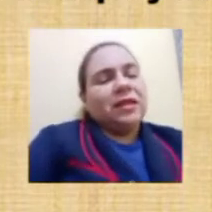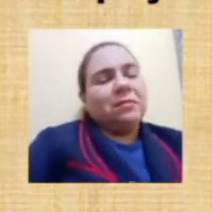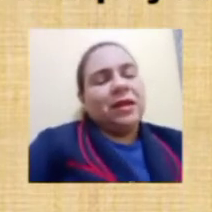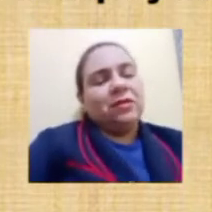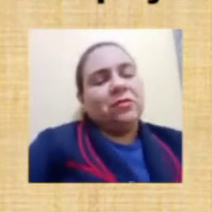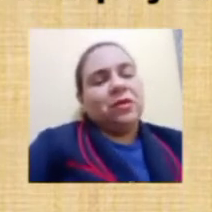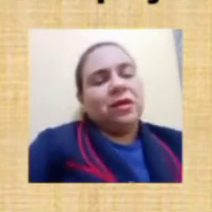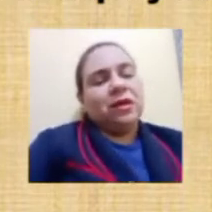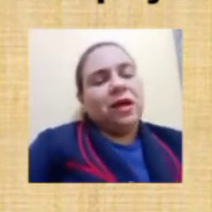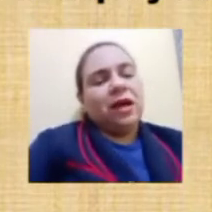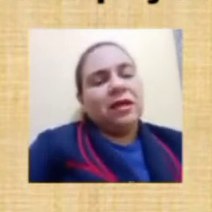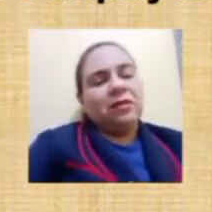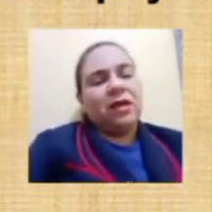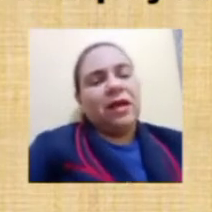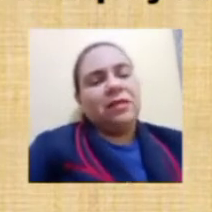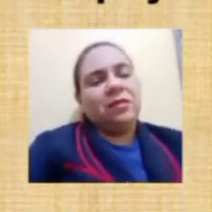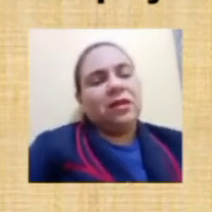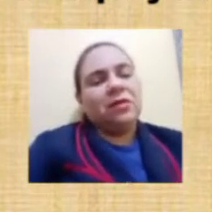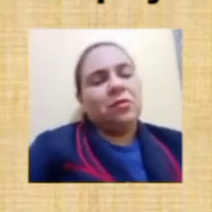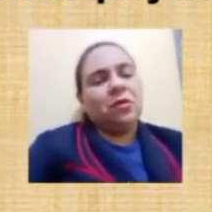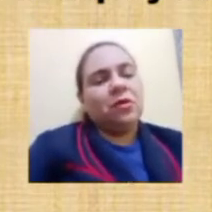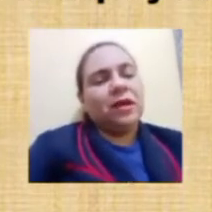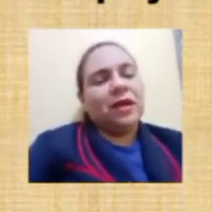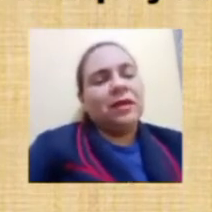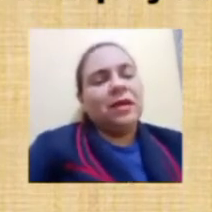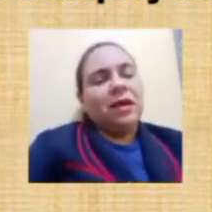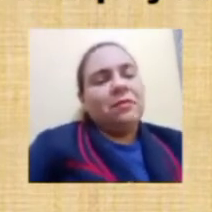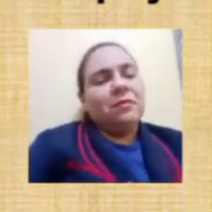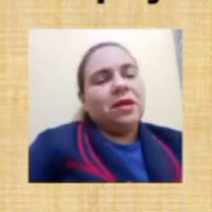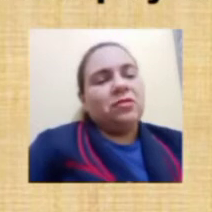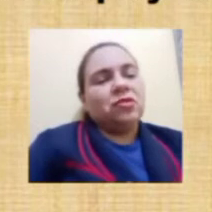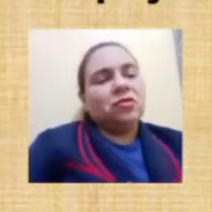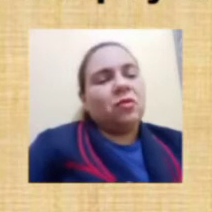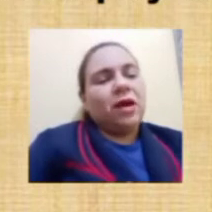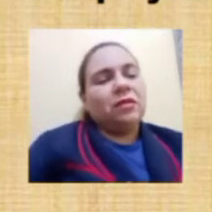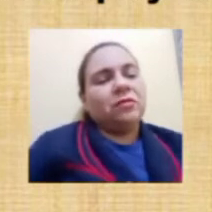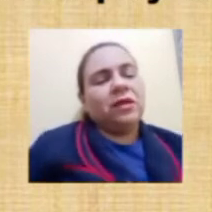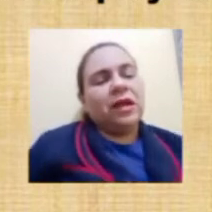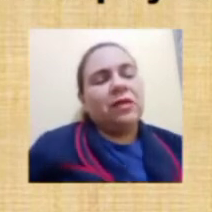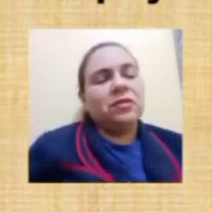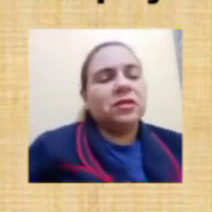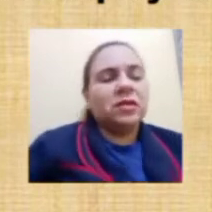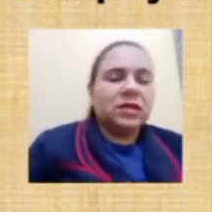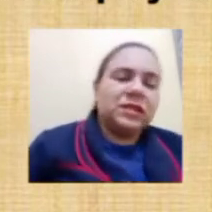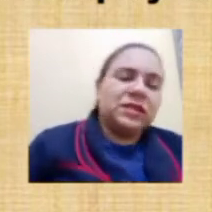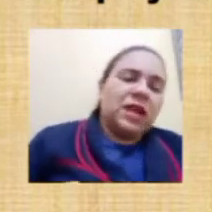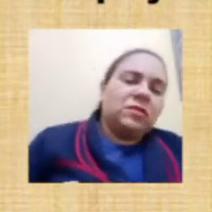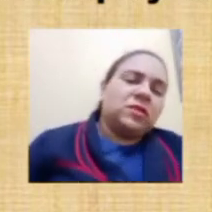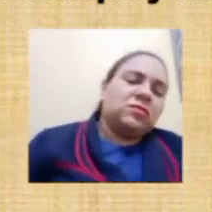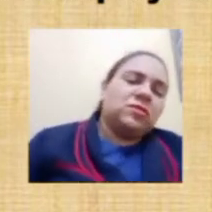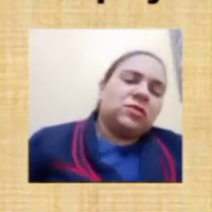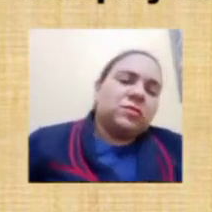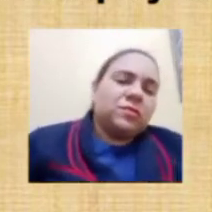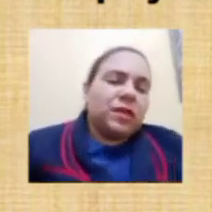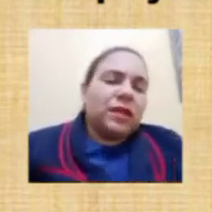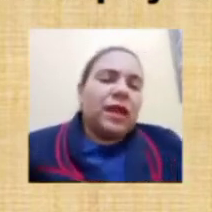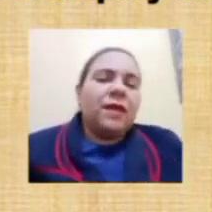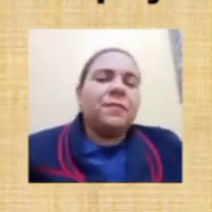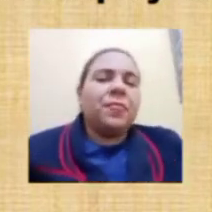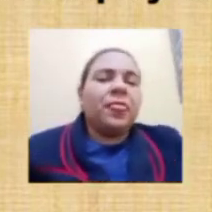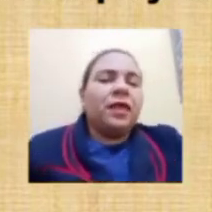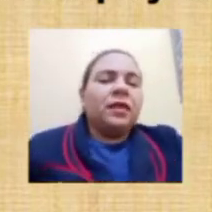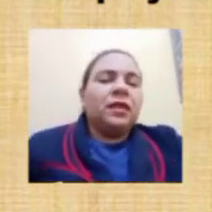A. Qual a temperatura real nesse freezer? Então, nós